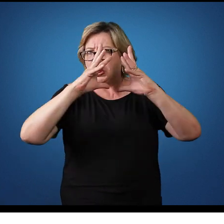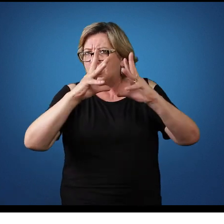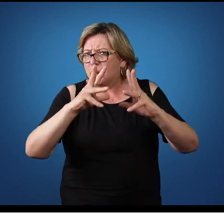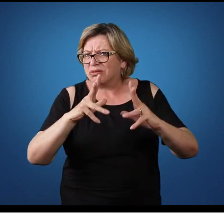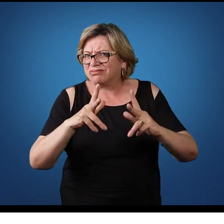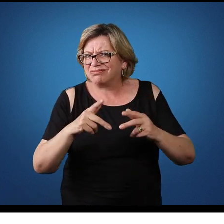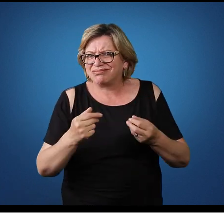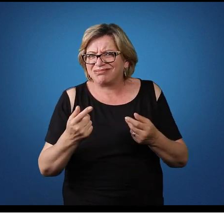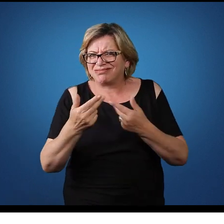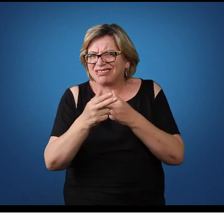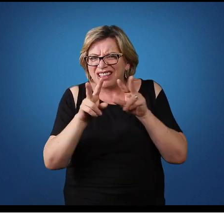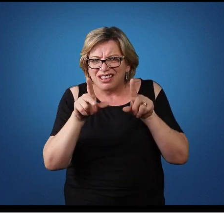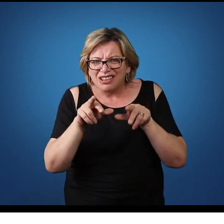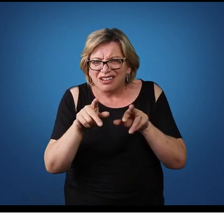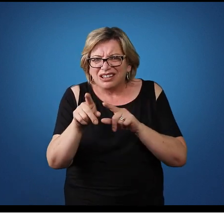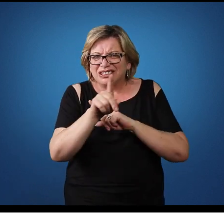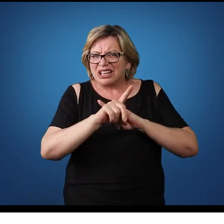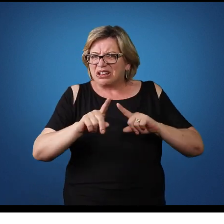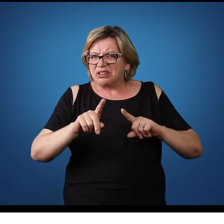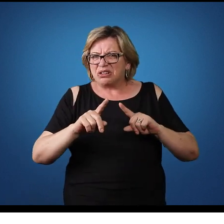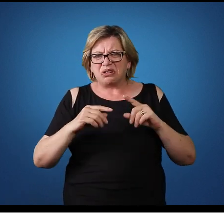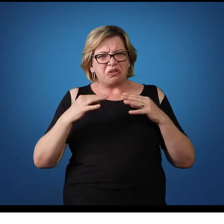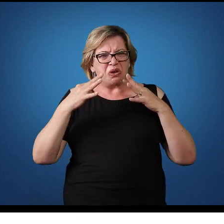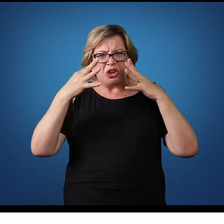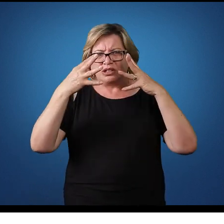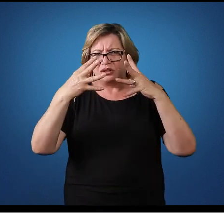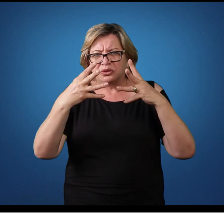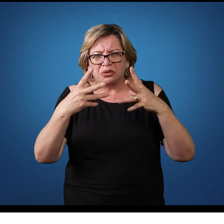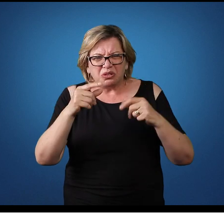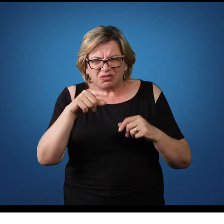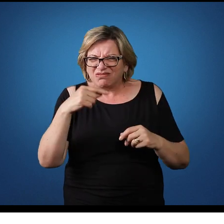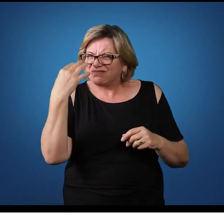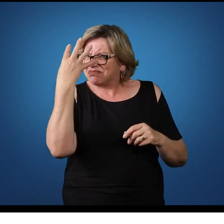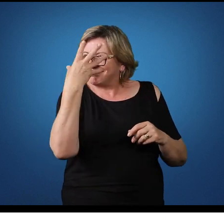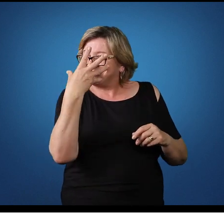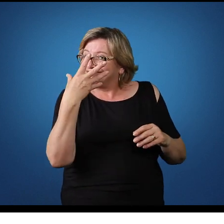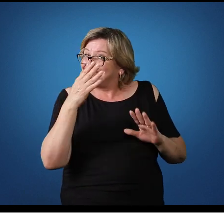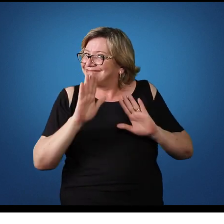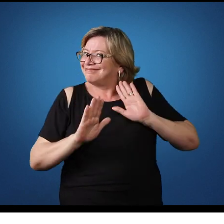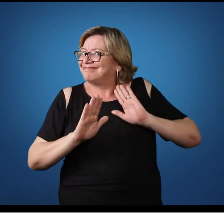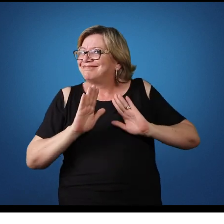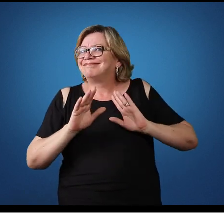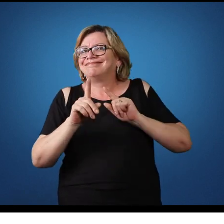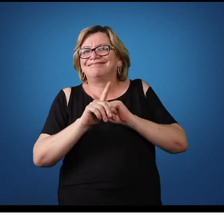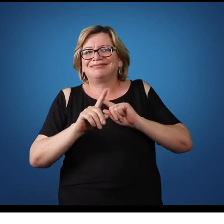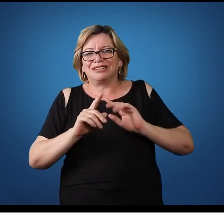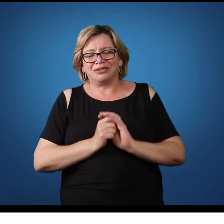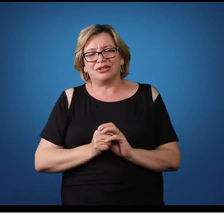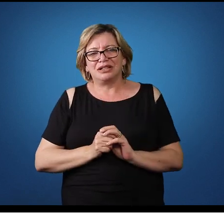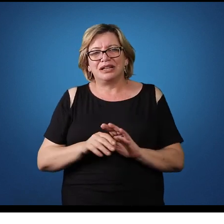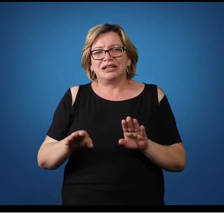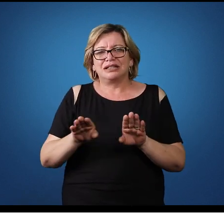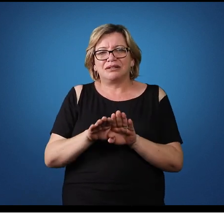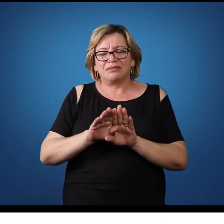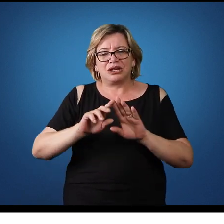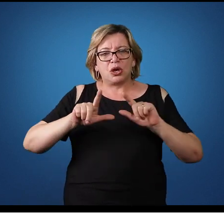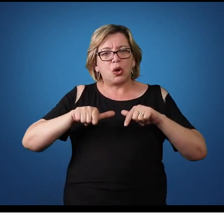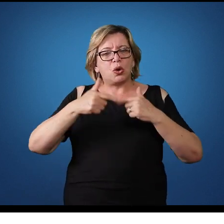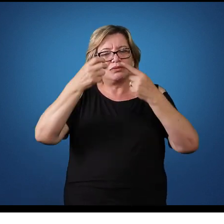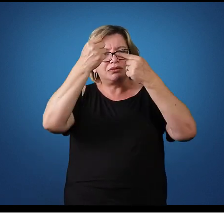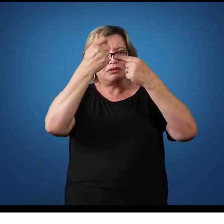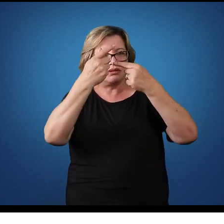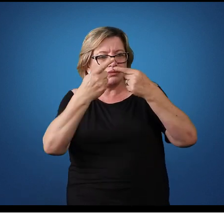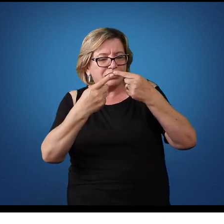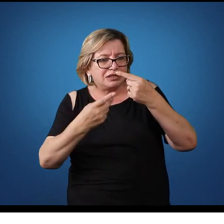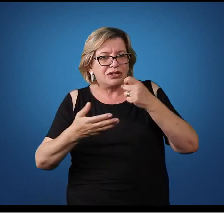do mesmo tipo. Nem todos têm a ver diretamente com beleza. Alguns outros tipos de definições essencialistas buscam